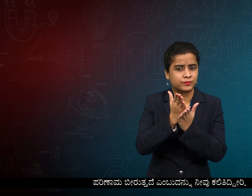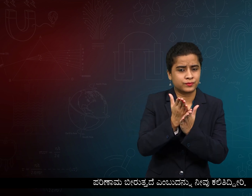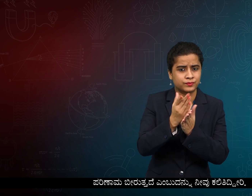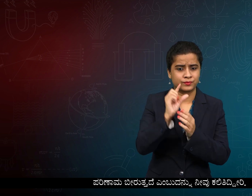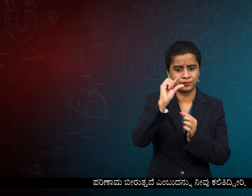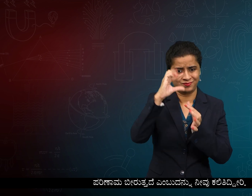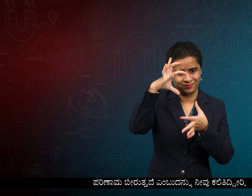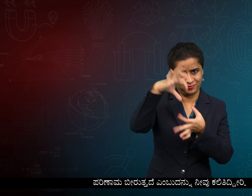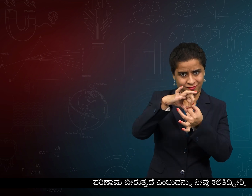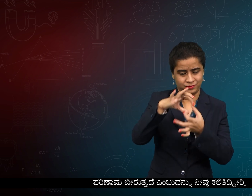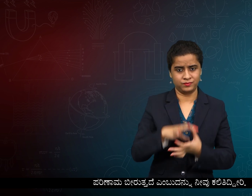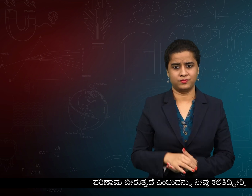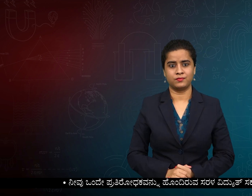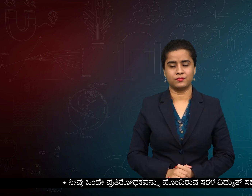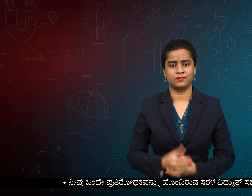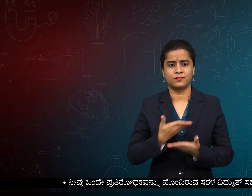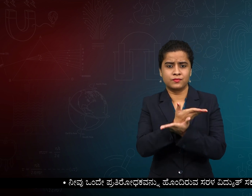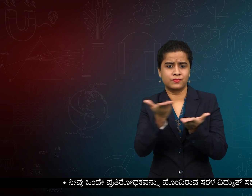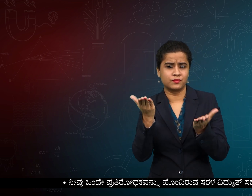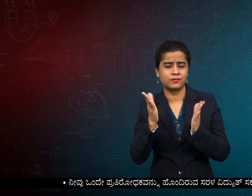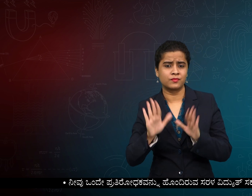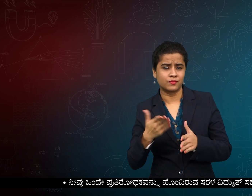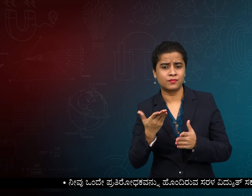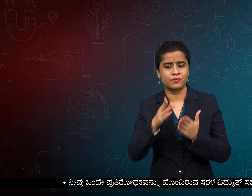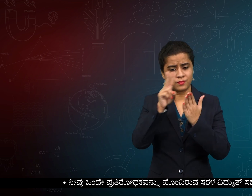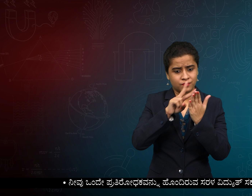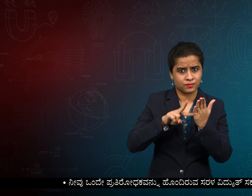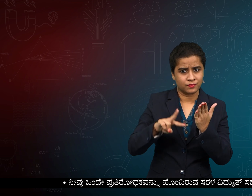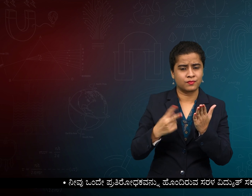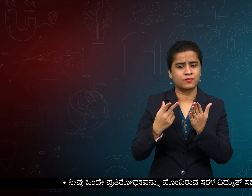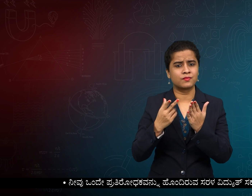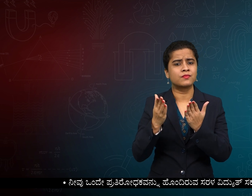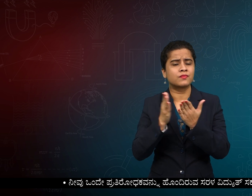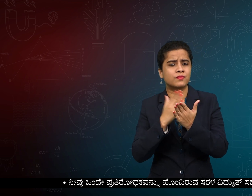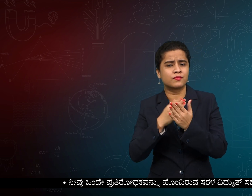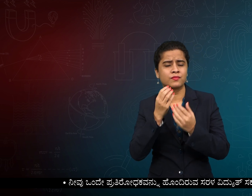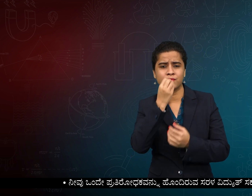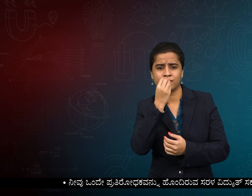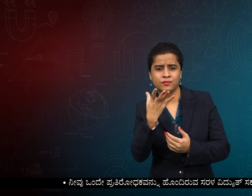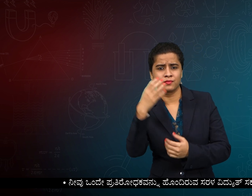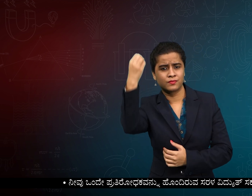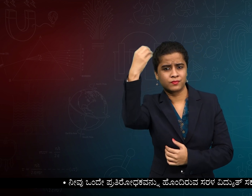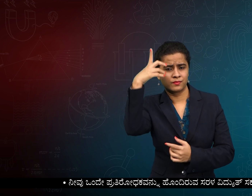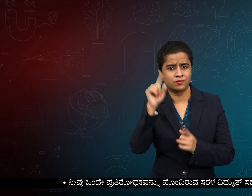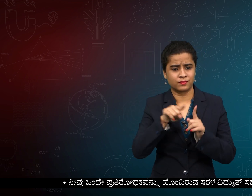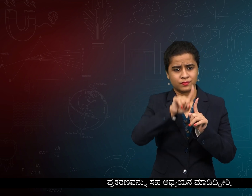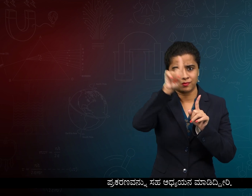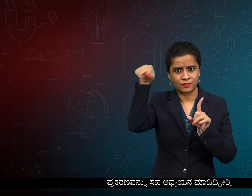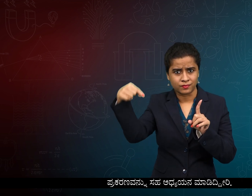ನೀವು ಕಲಿತಿದ್ದೀರಿ. ನೀವು ಒಂದೇ ಪ್ರತಿರೋಧಕವನ್ನು ಹೊಂದಿರುವ ಸರಳ ವಿದ್ಯುತ್